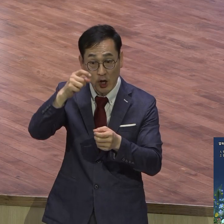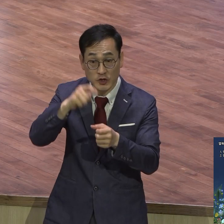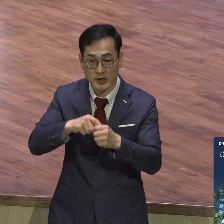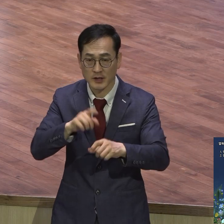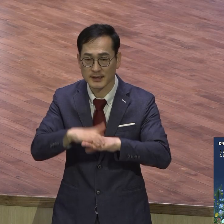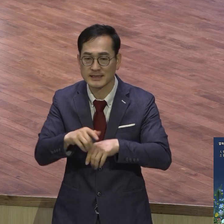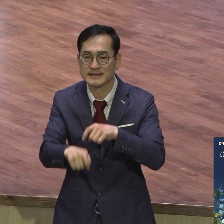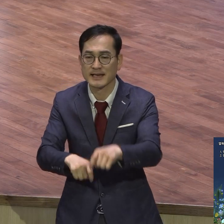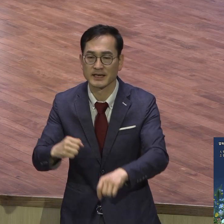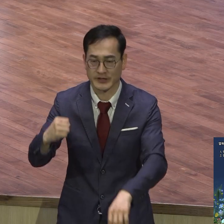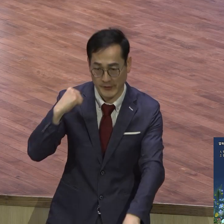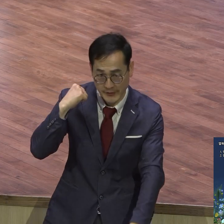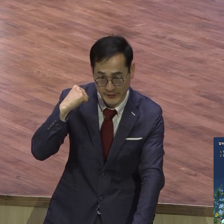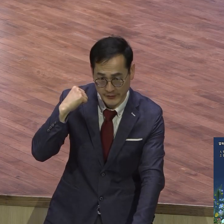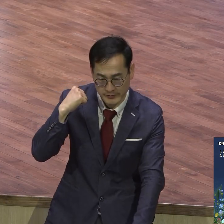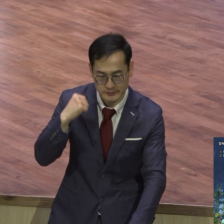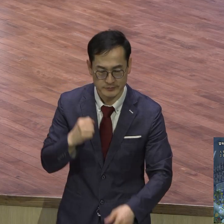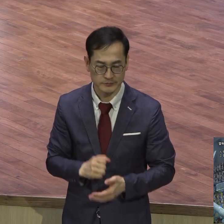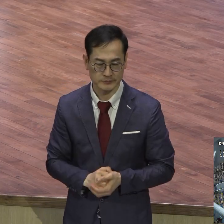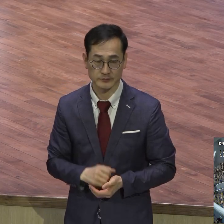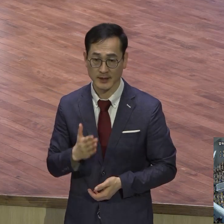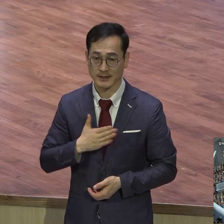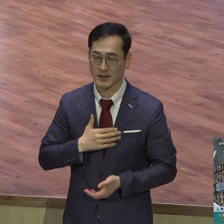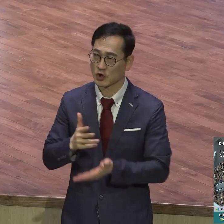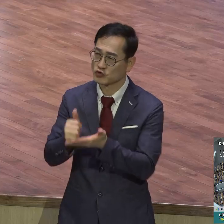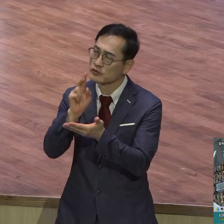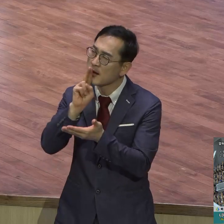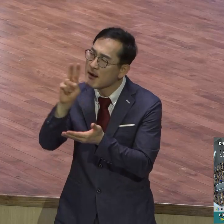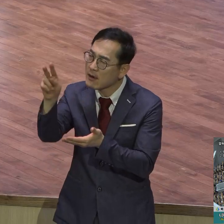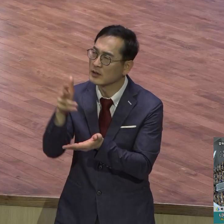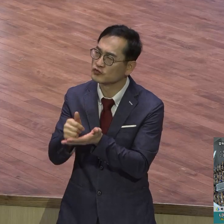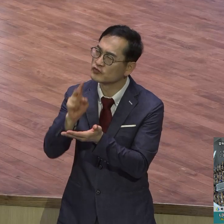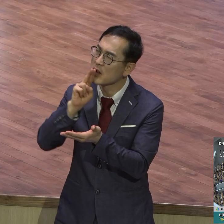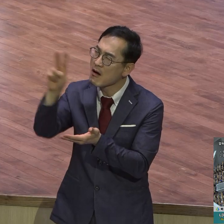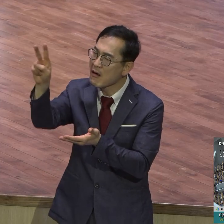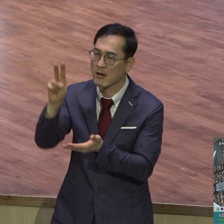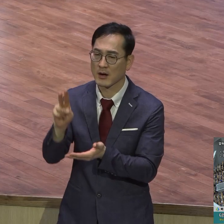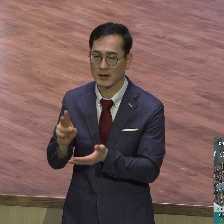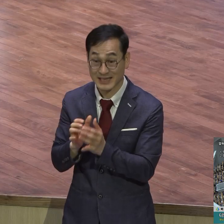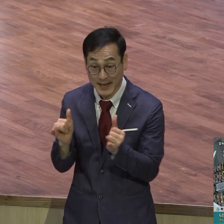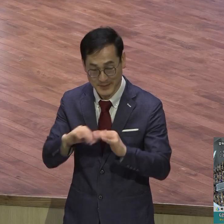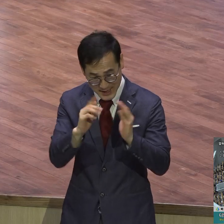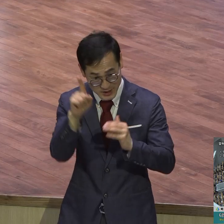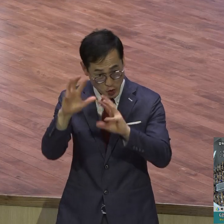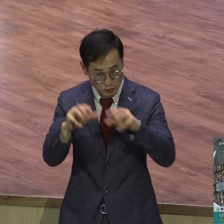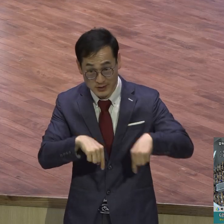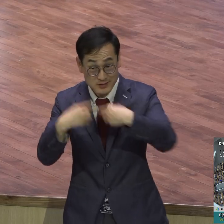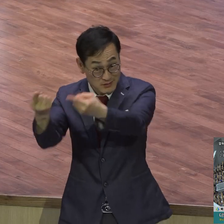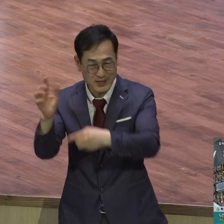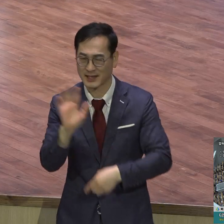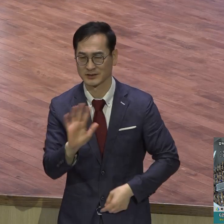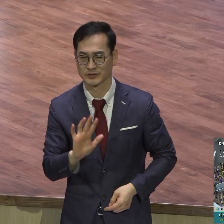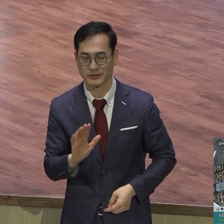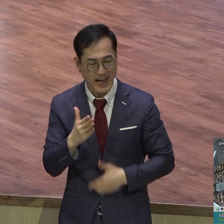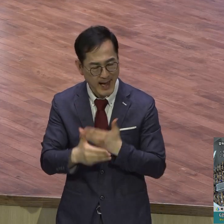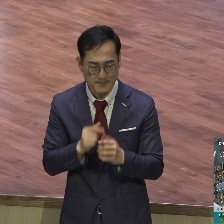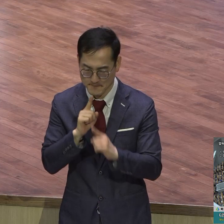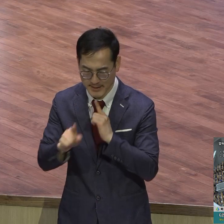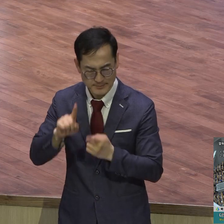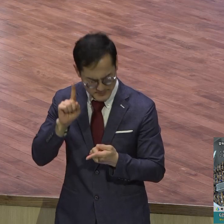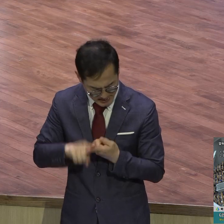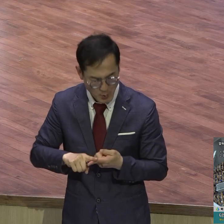21절로 23조 옵니다. 나더러 주여 주여 하는 자마다 다 천국에 들어갈 것이 아니오. 다만 하늘에 계신 내 아버지 뜻대로